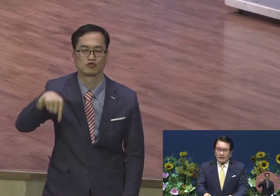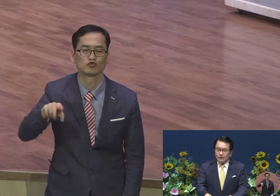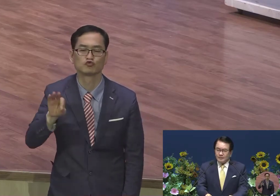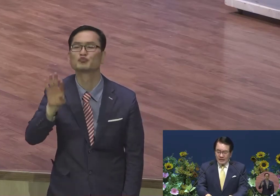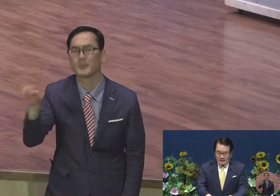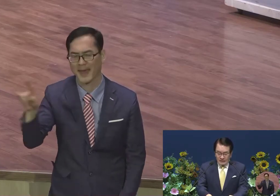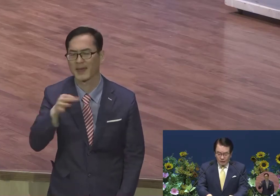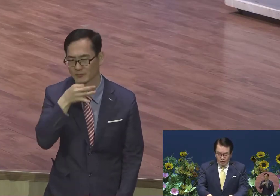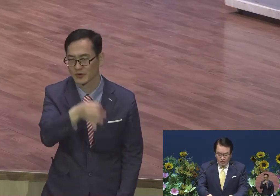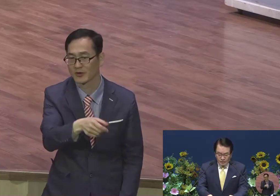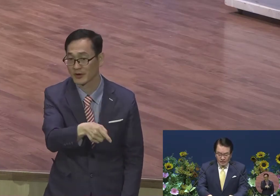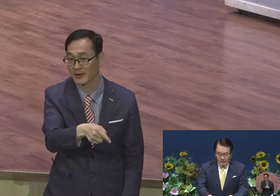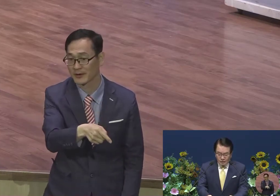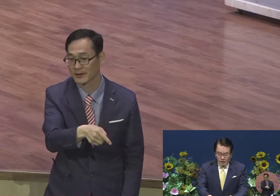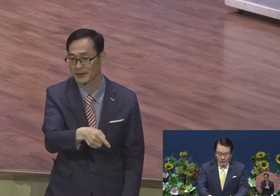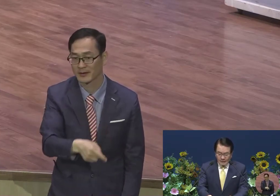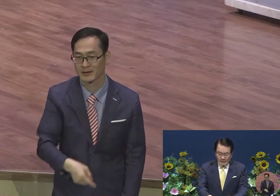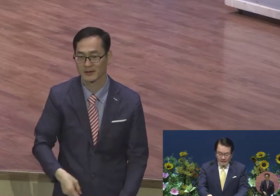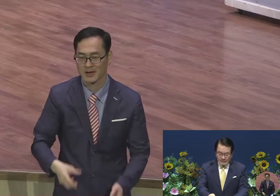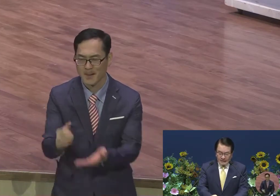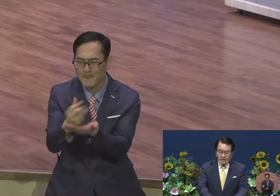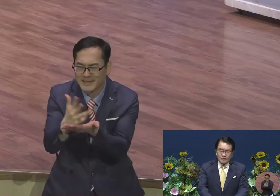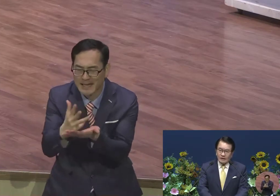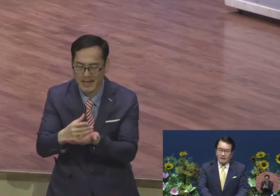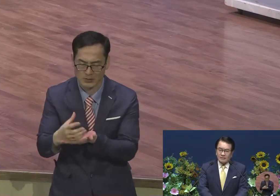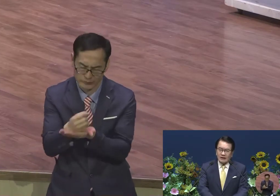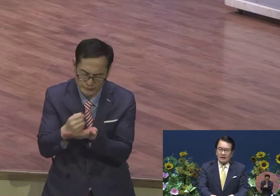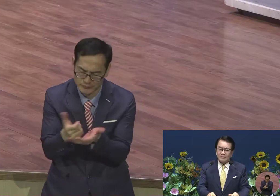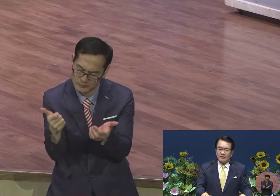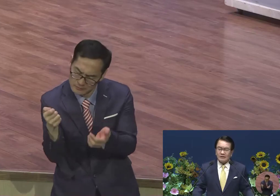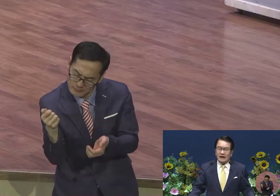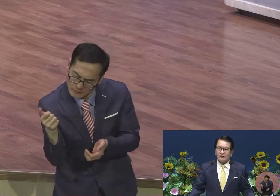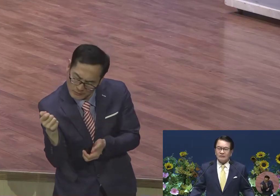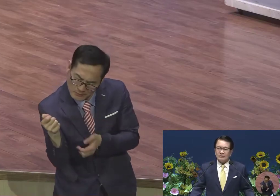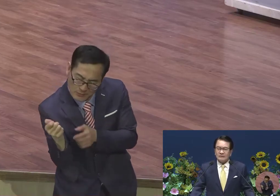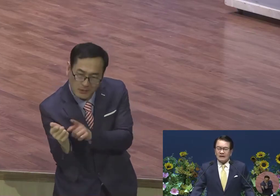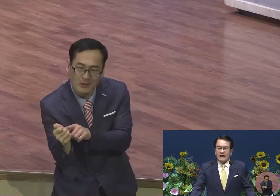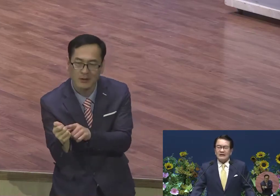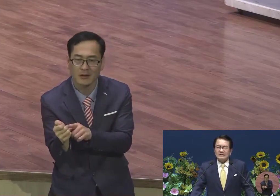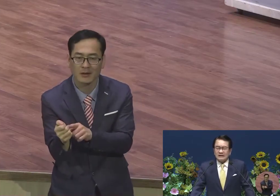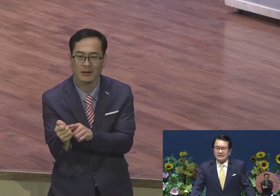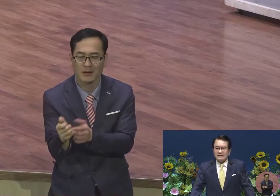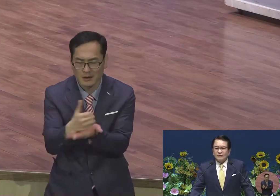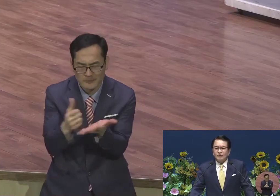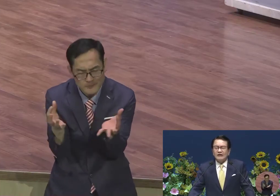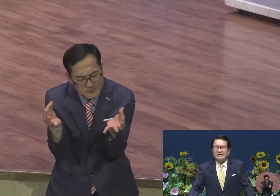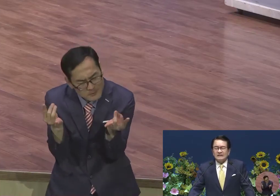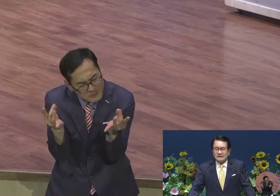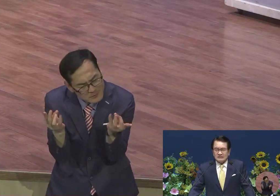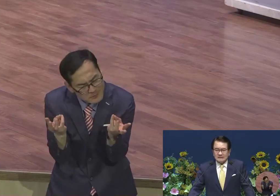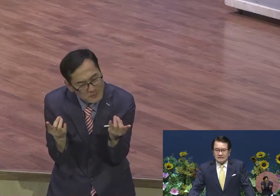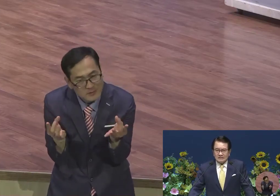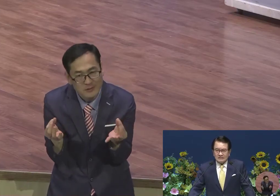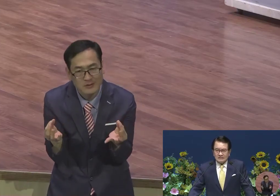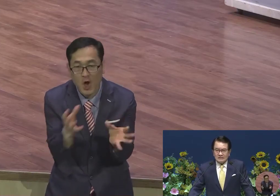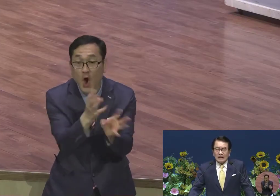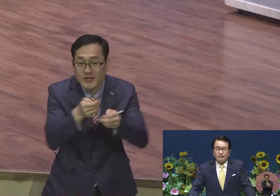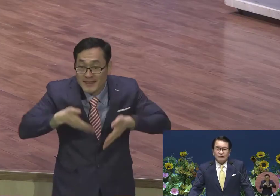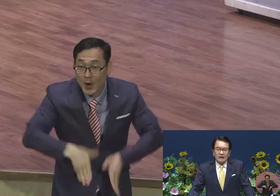사주 팔자 운명 속에 빠져 살 수밖에 없어서 사람은 그런 날이 있잖아요 연월일시